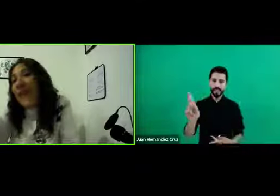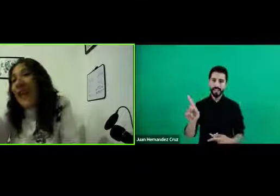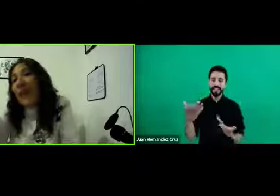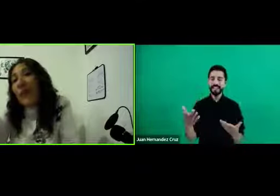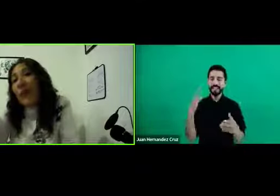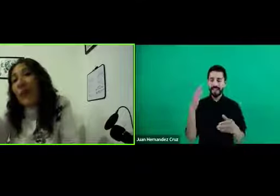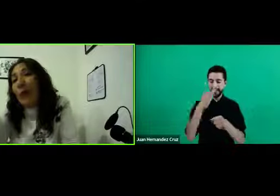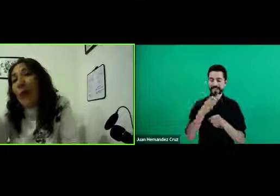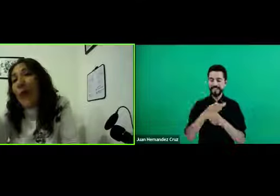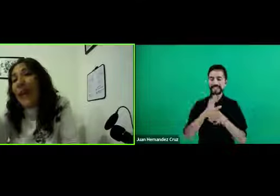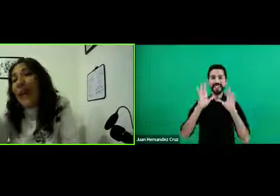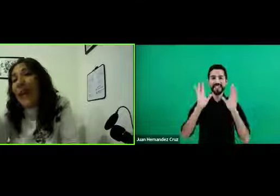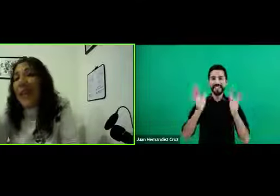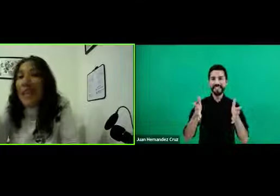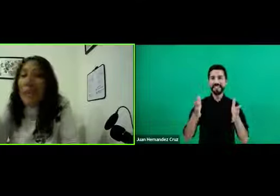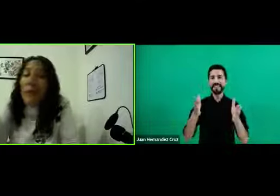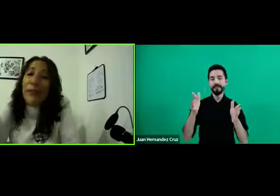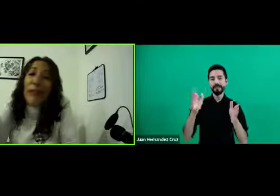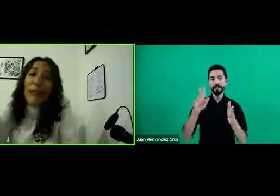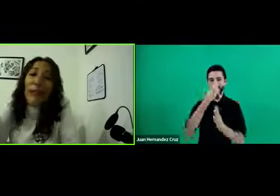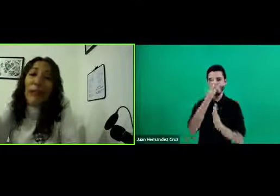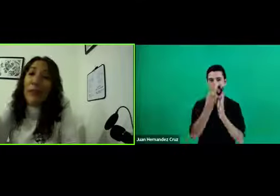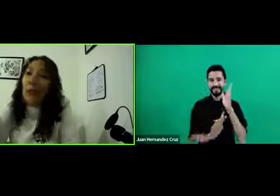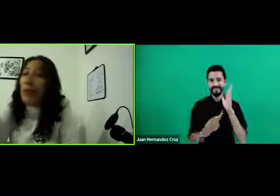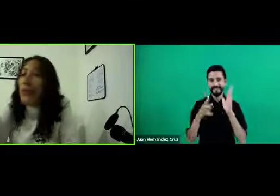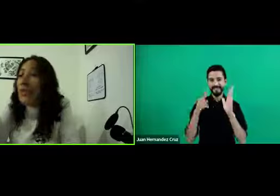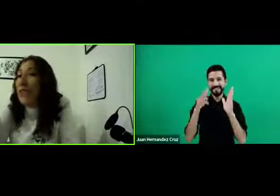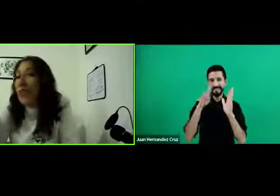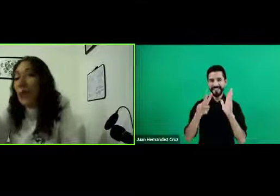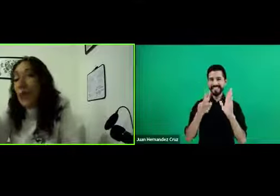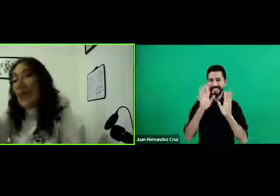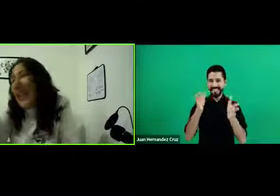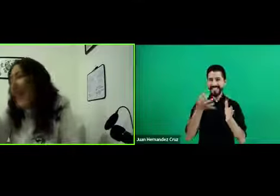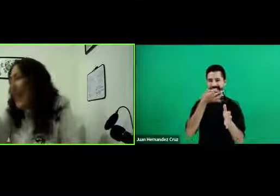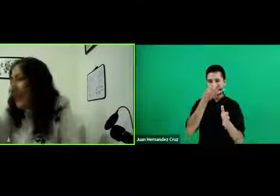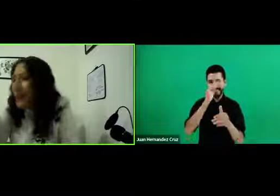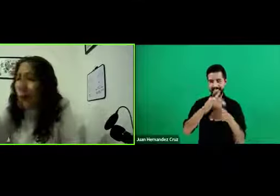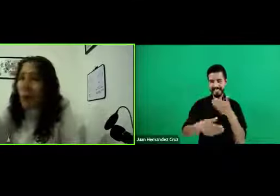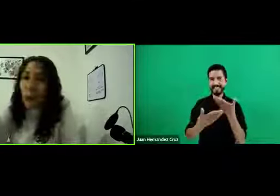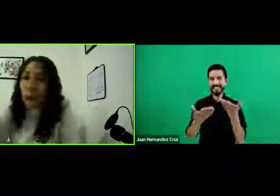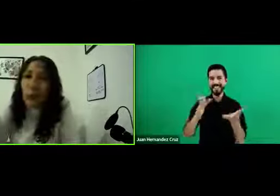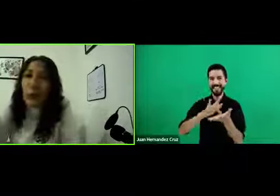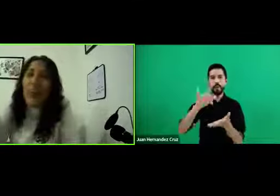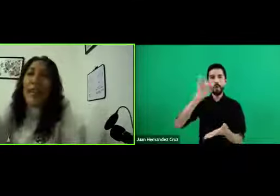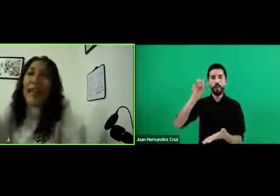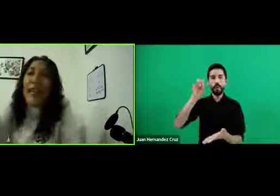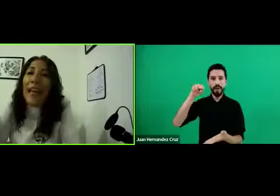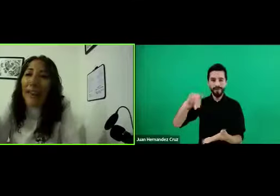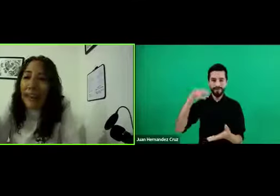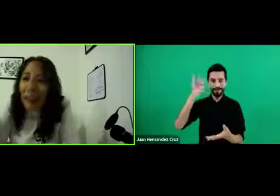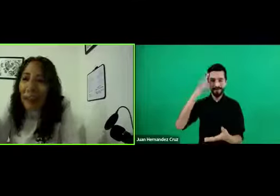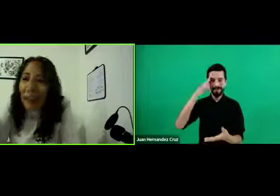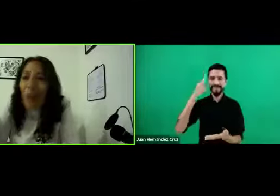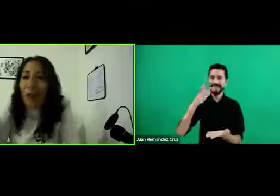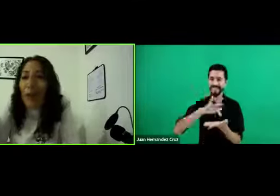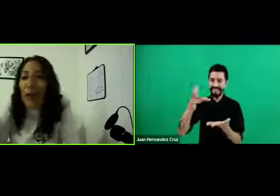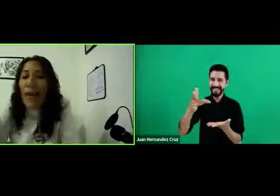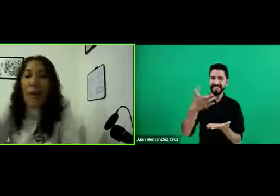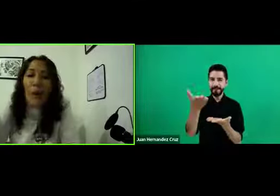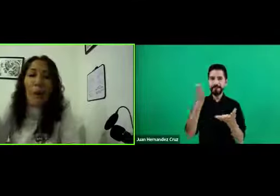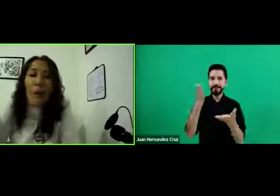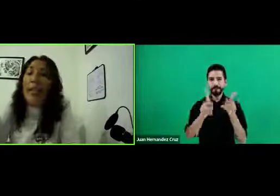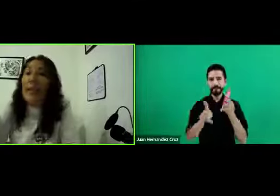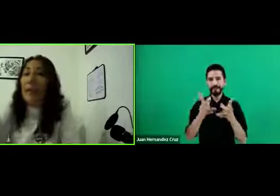al final de nuestro programa y pues te agradecemos muchísimo, Juan, el haber estado con nosotros, el haber cantado,